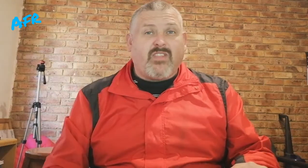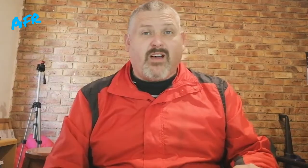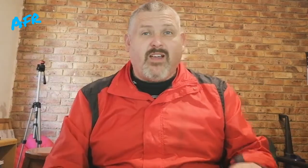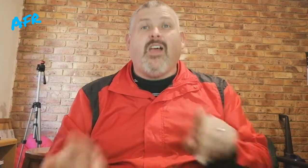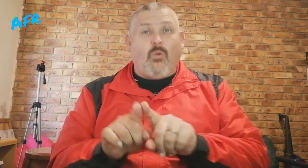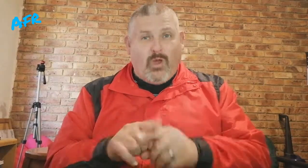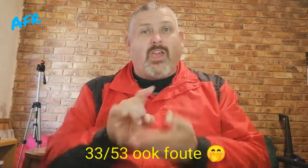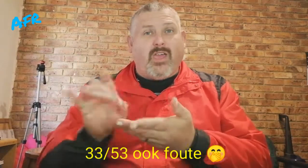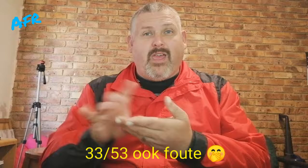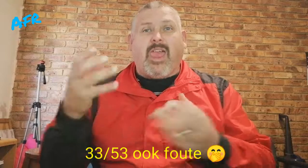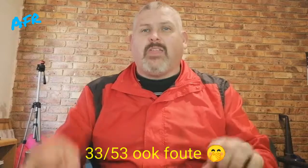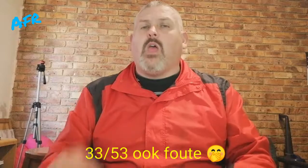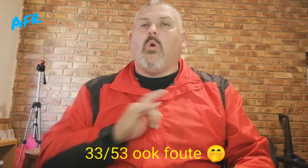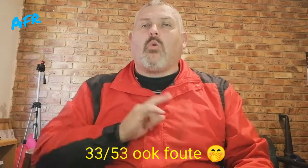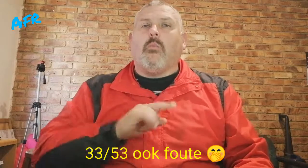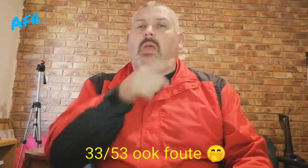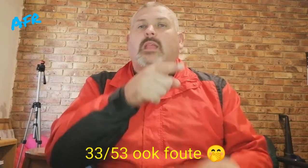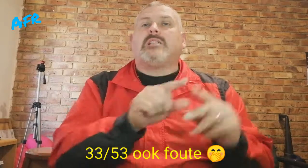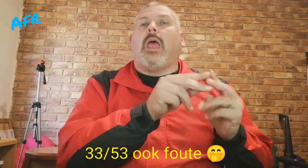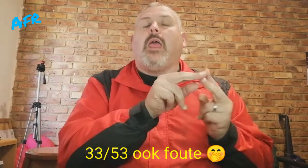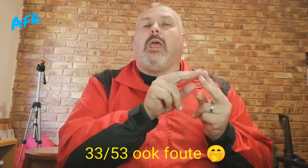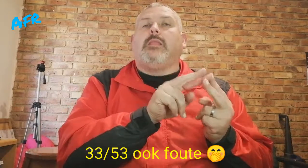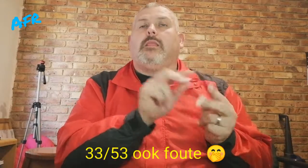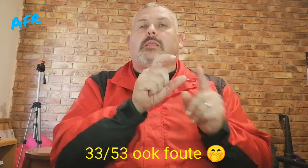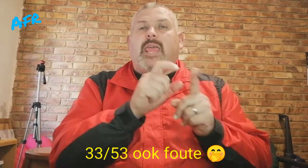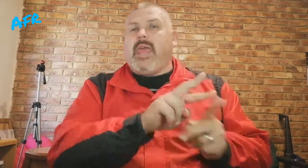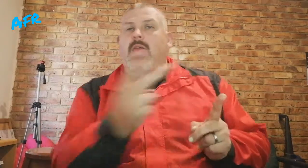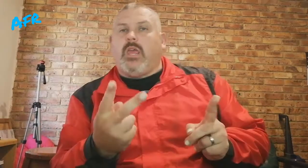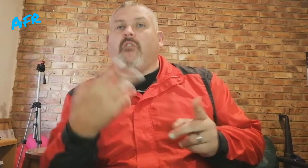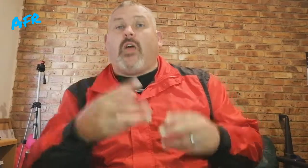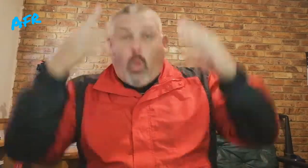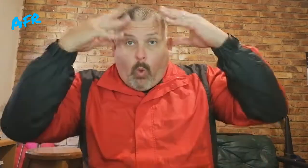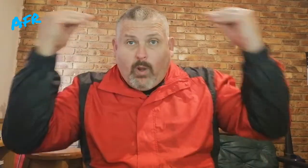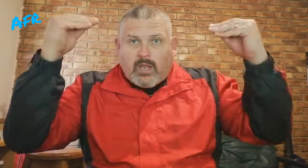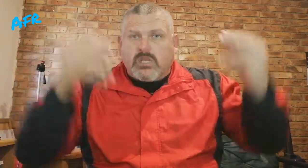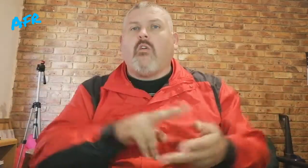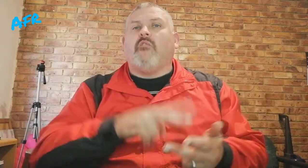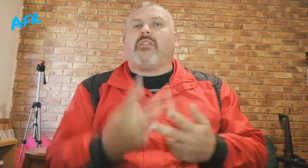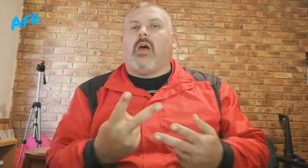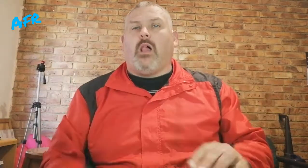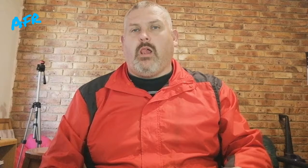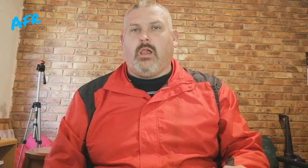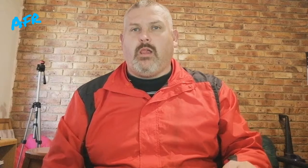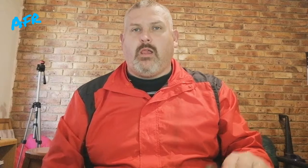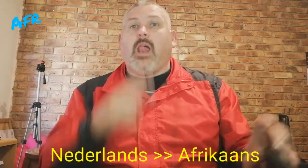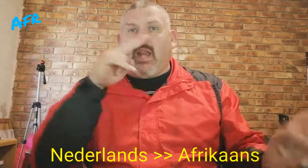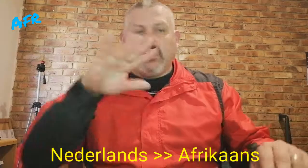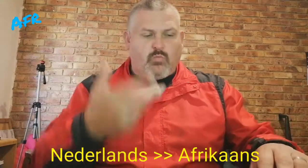53 ook het kom, is die hek van Holland vertaal. Die is